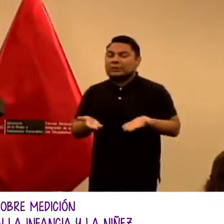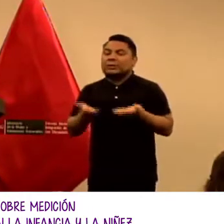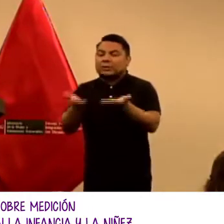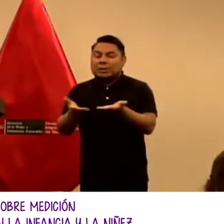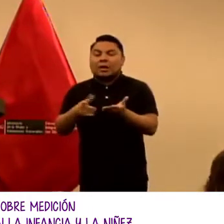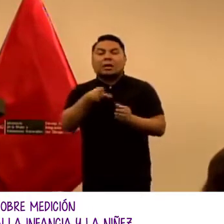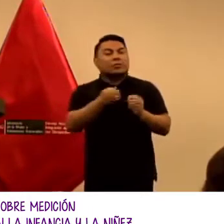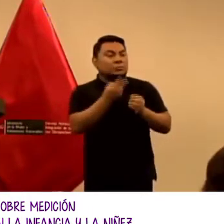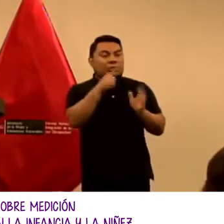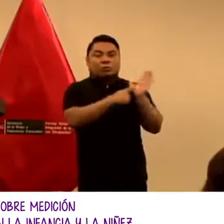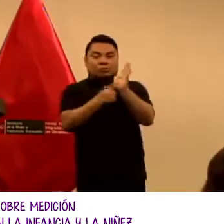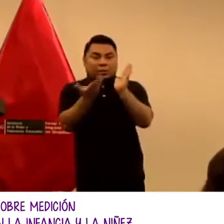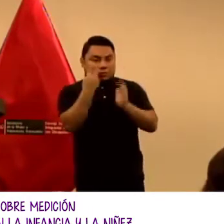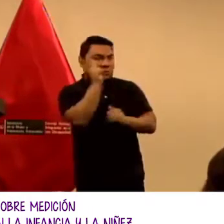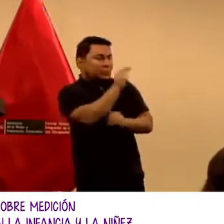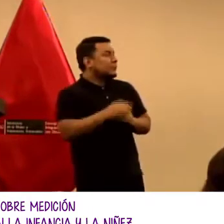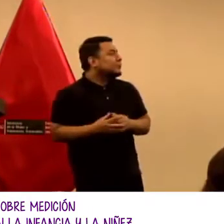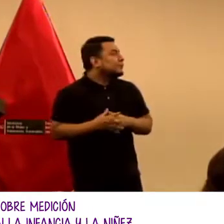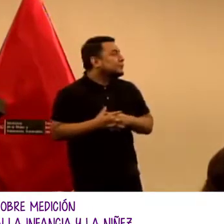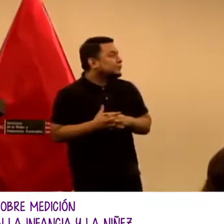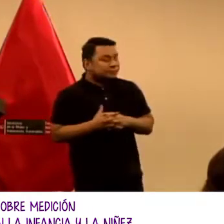con el módulo que les voy a presentar